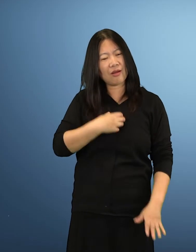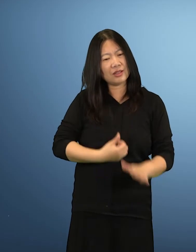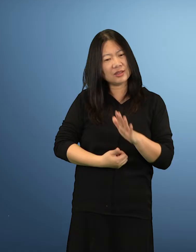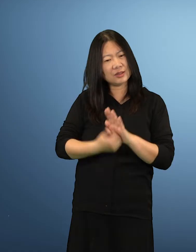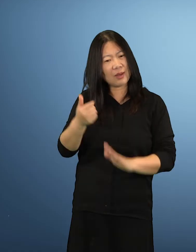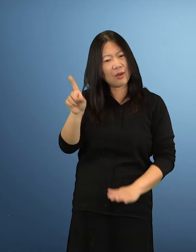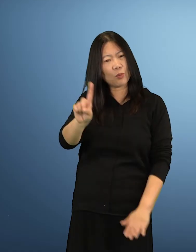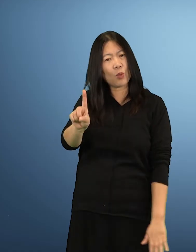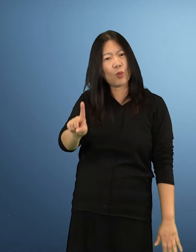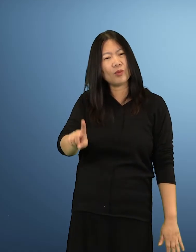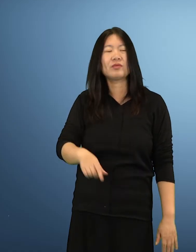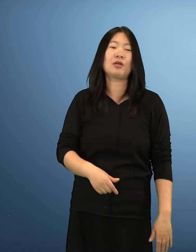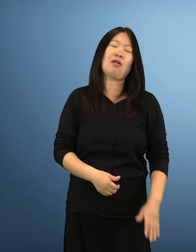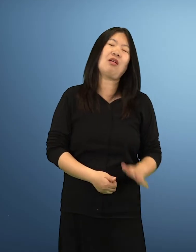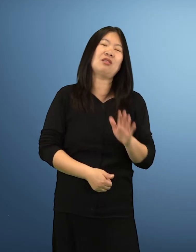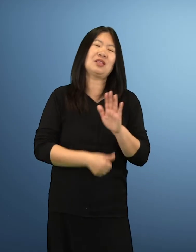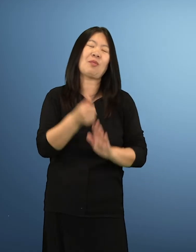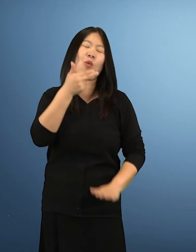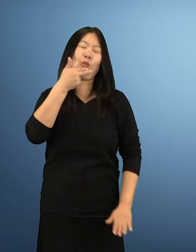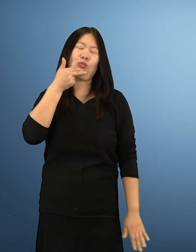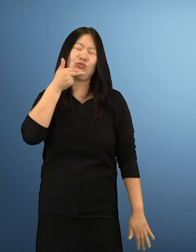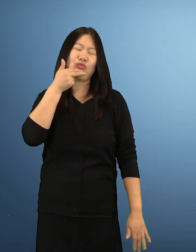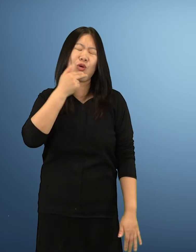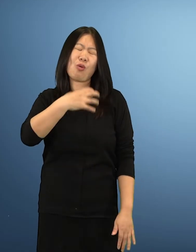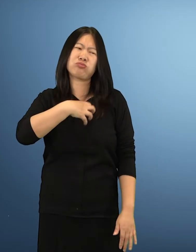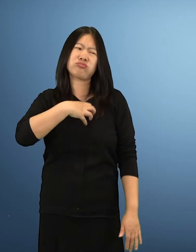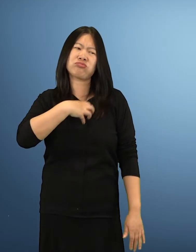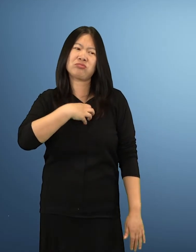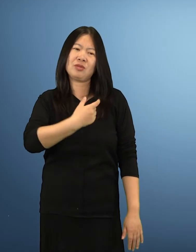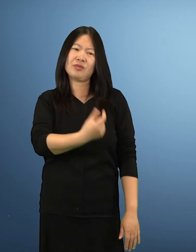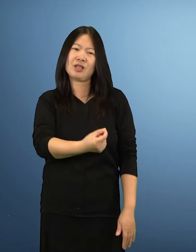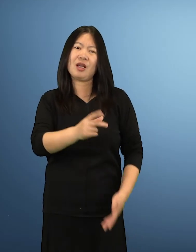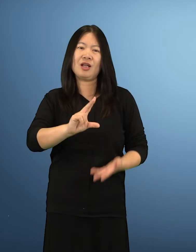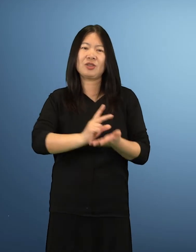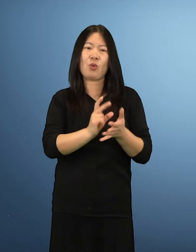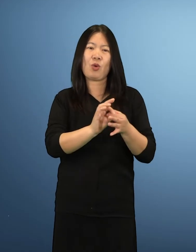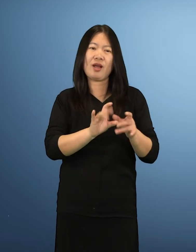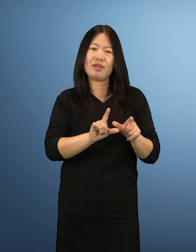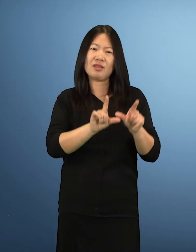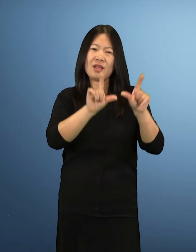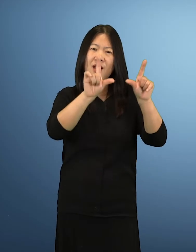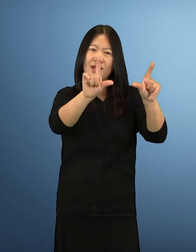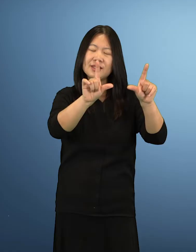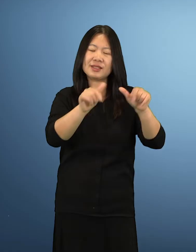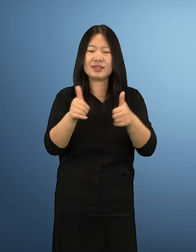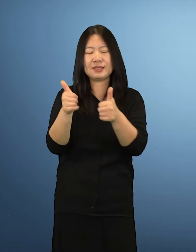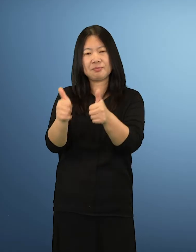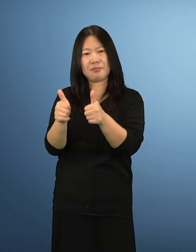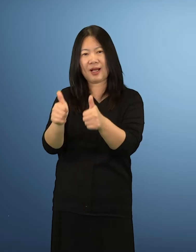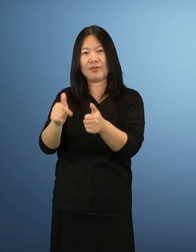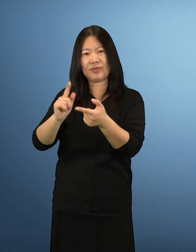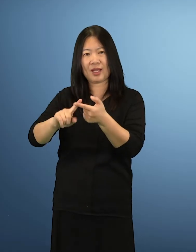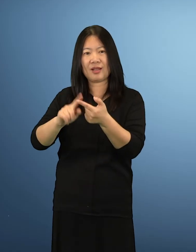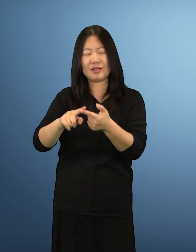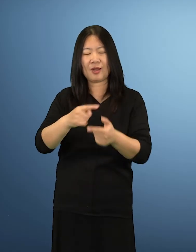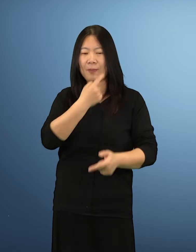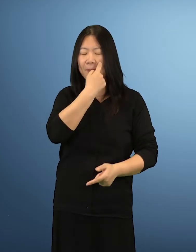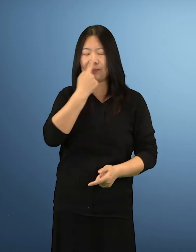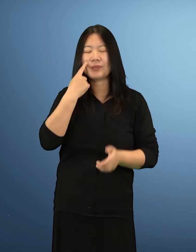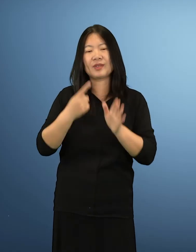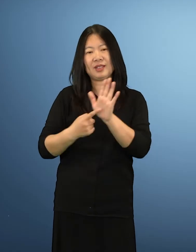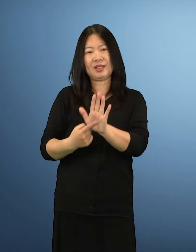희망적입니까? 희망적이질 않죠. 여호와의 날은 어떤 심판을 지금 암시하고